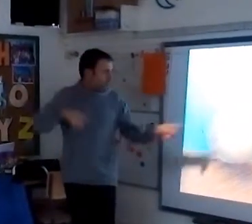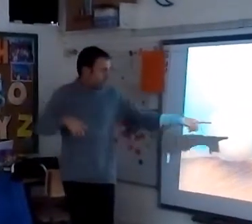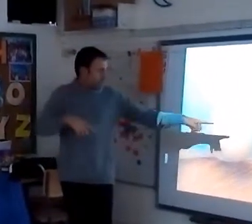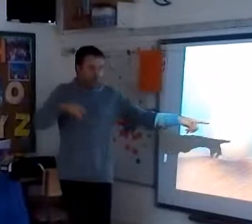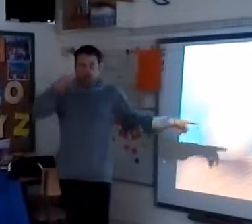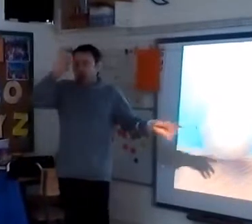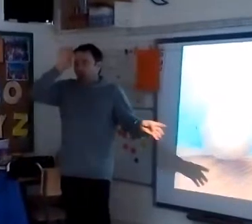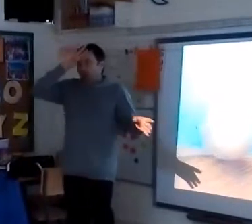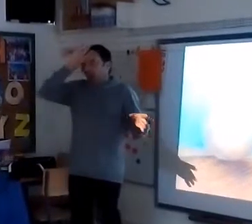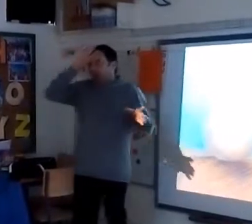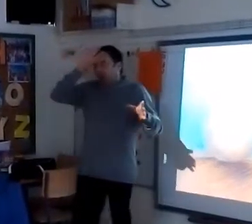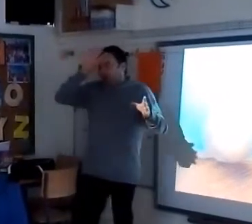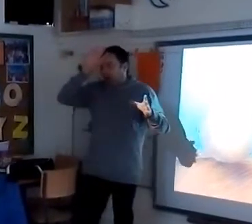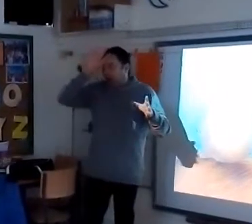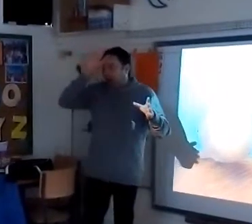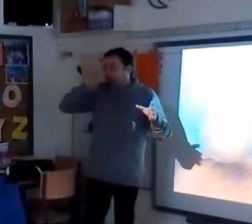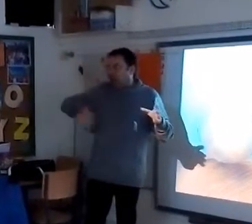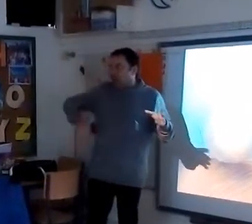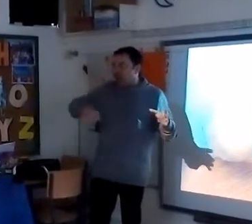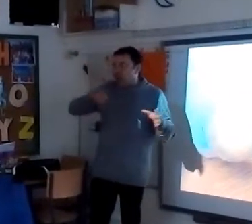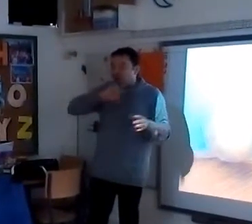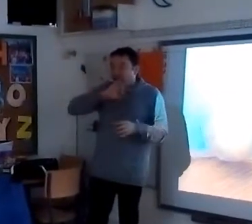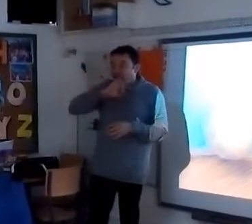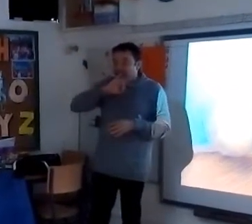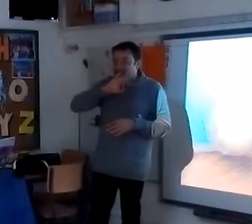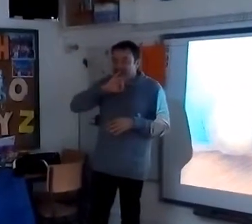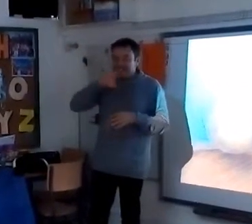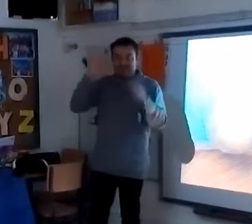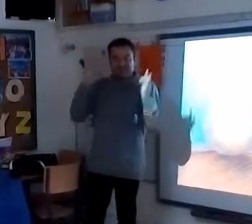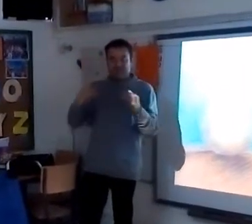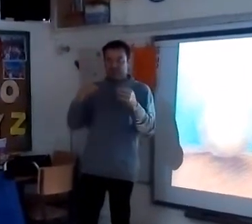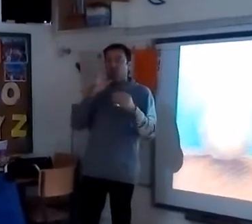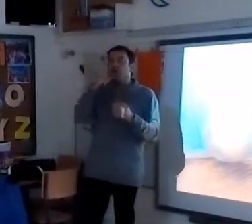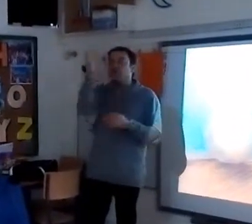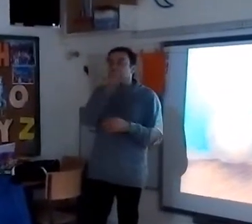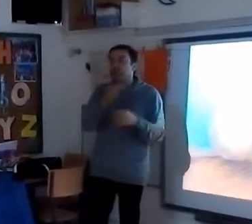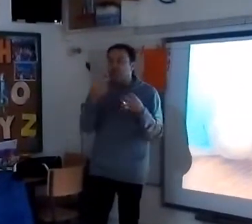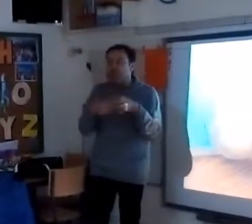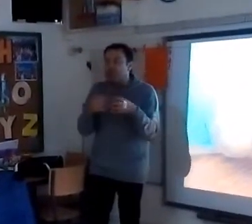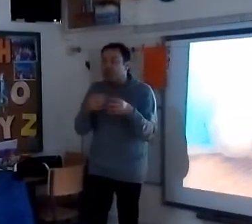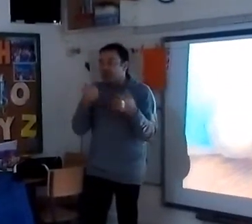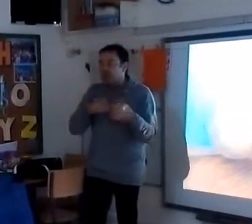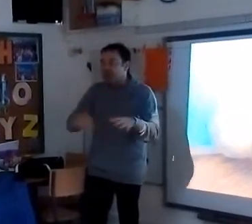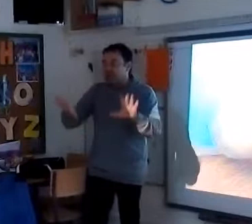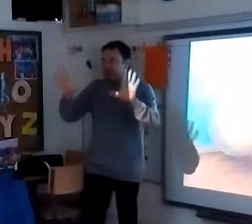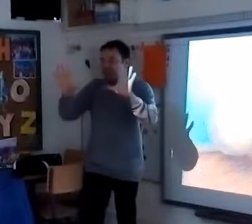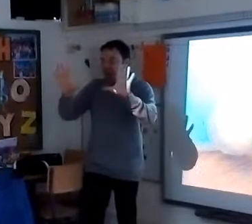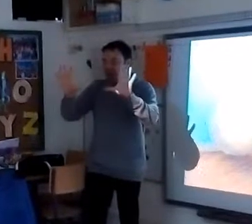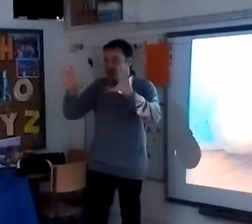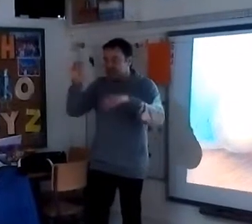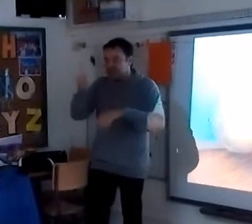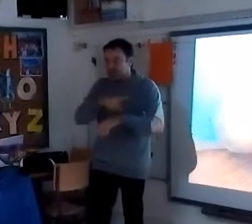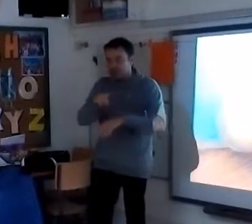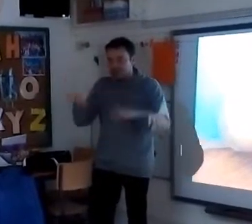enorme. Y quedó súper sorprendido, el zorro contentísimo, contentísimo, porque ahora ¿cuántos huevos tenía ya? Ya tenía 10,